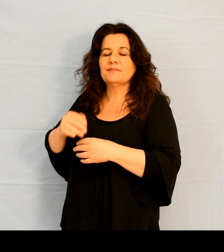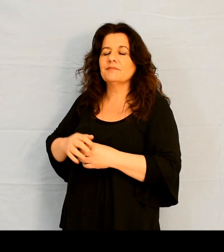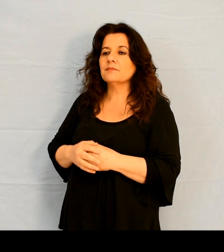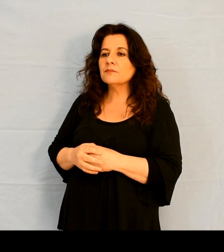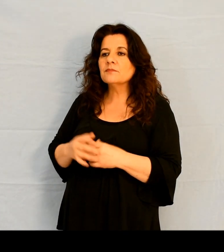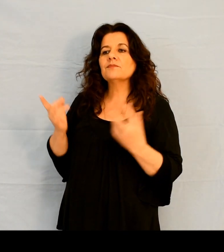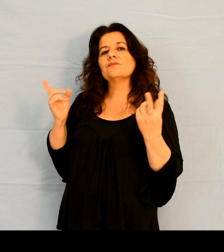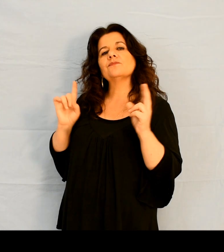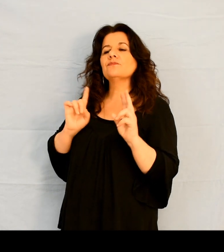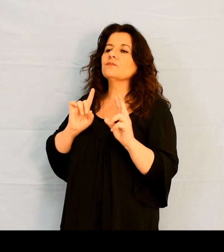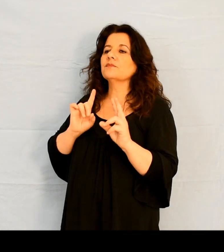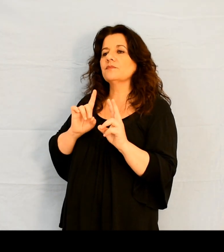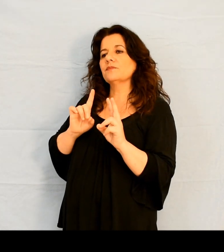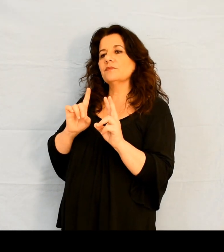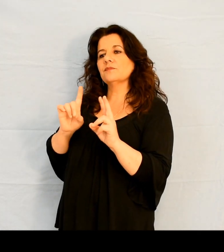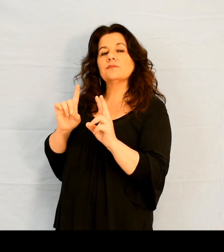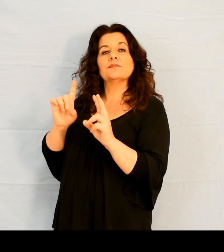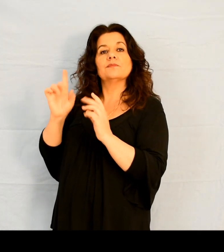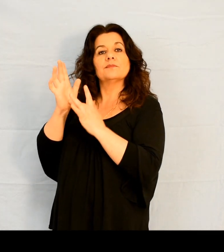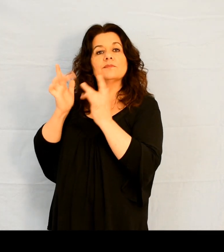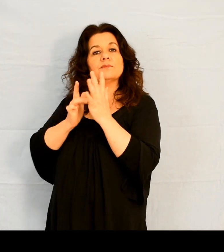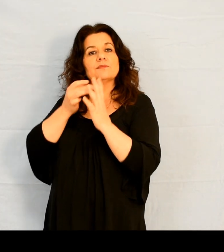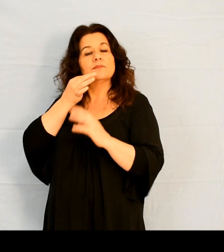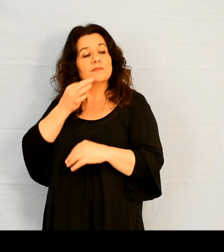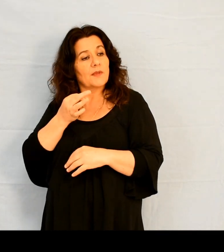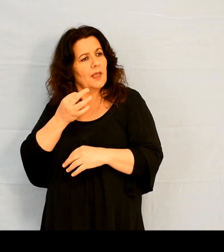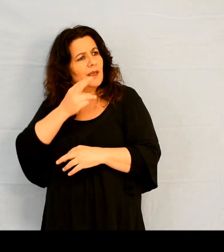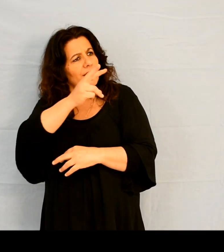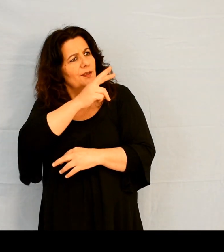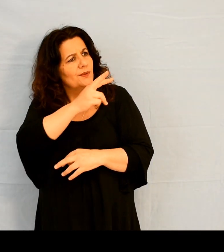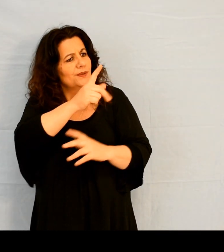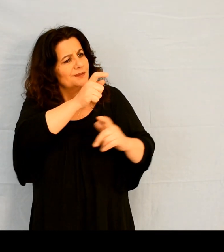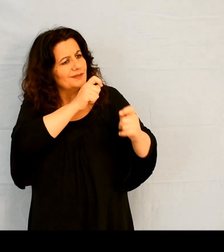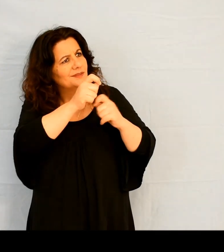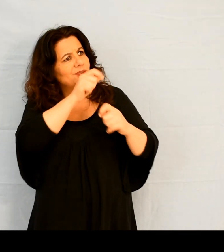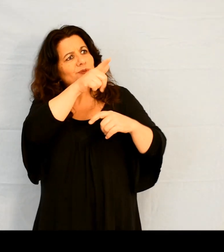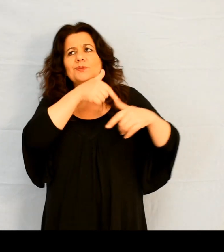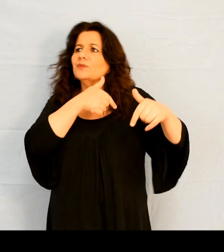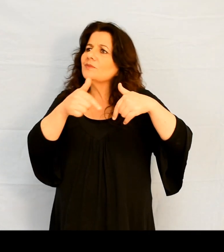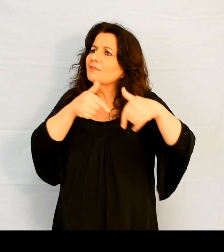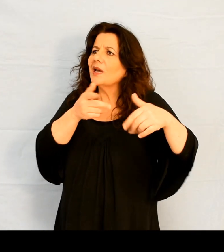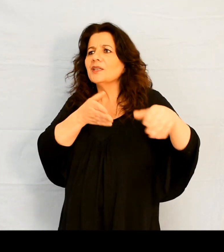Jésus leur dit, « De quoi discutez-vous en chemin, en marchant ?»